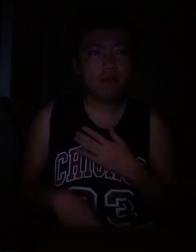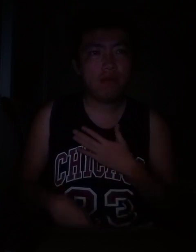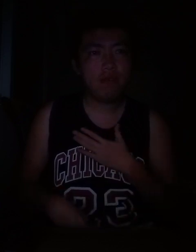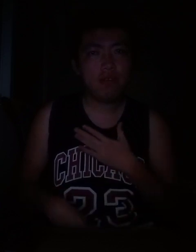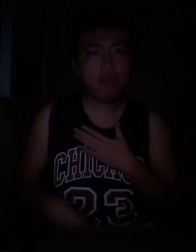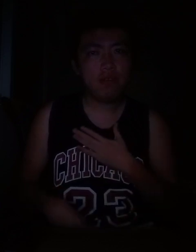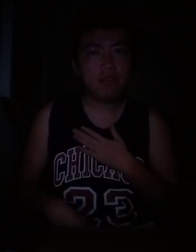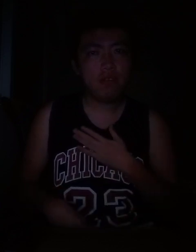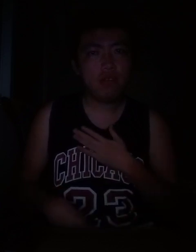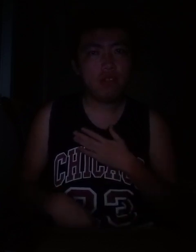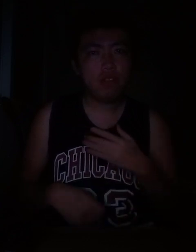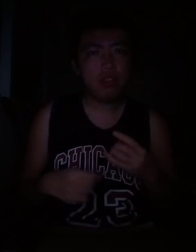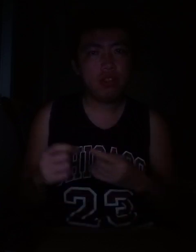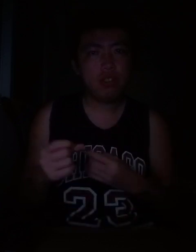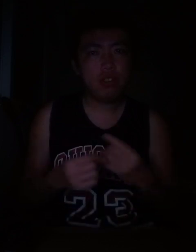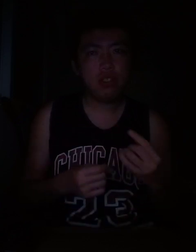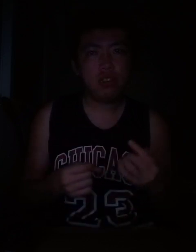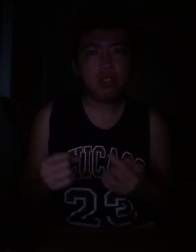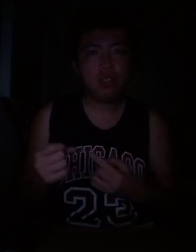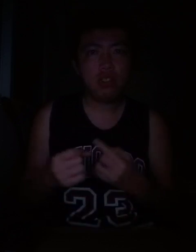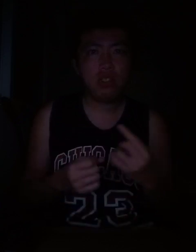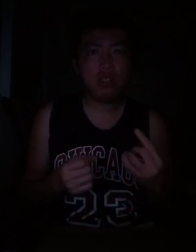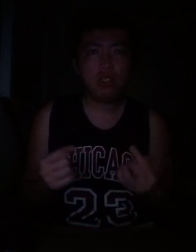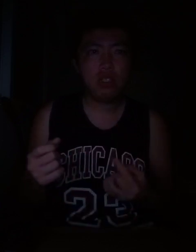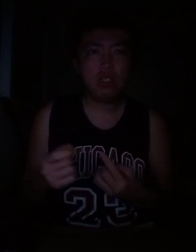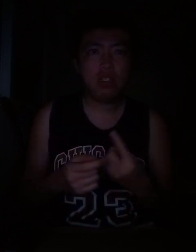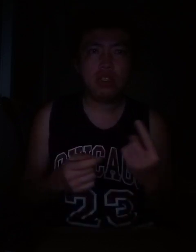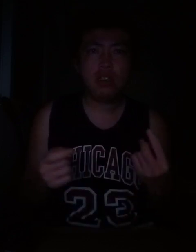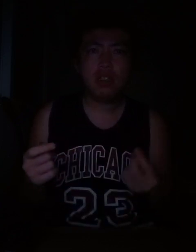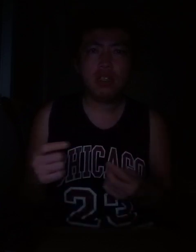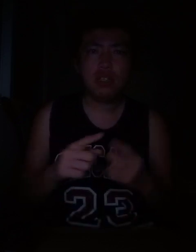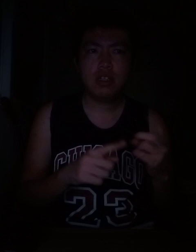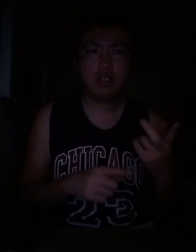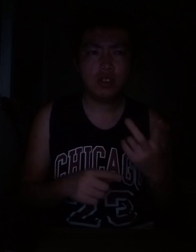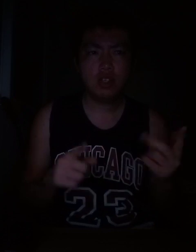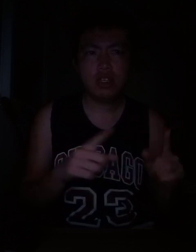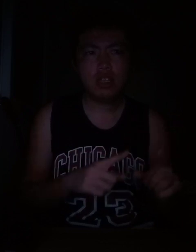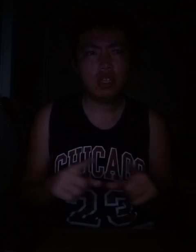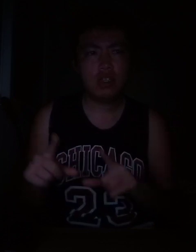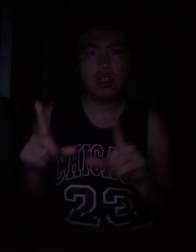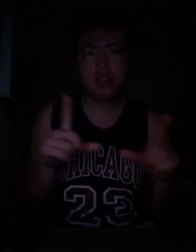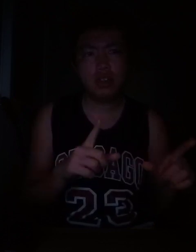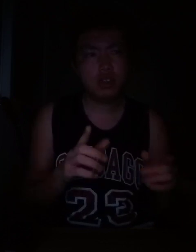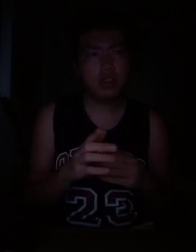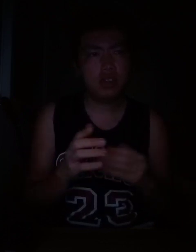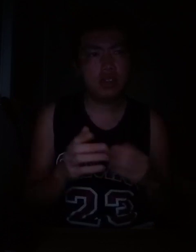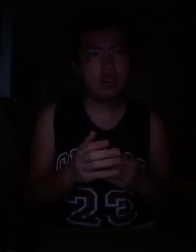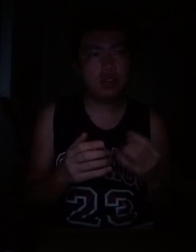내일이면 벌써 그를 헤르만 헤세의 아름다운 여인을 서유석이 번안에 곡을 붙였죠.